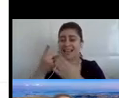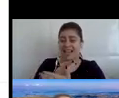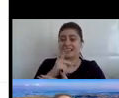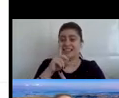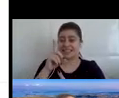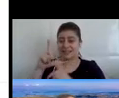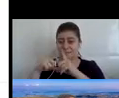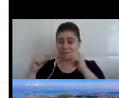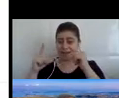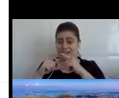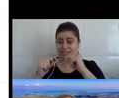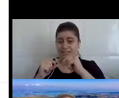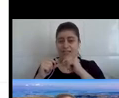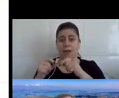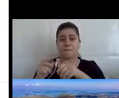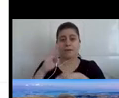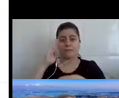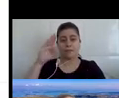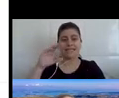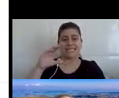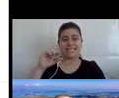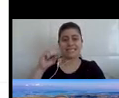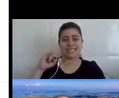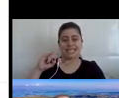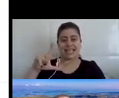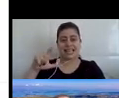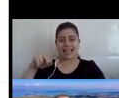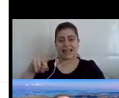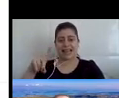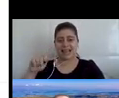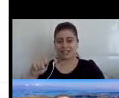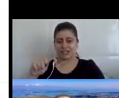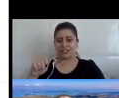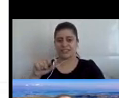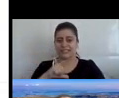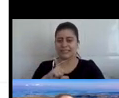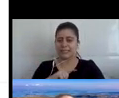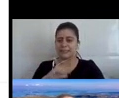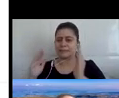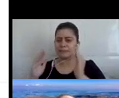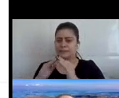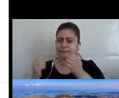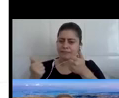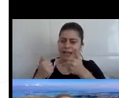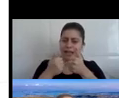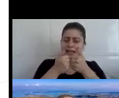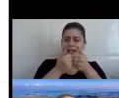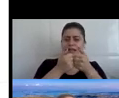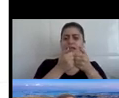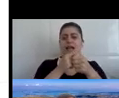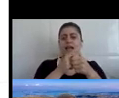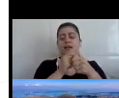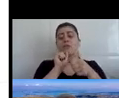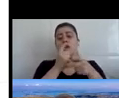é uma região onde tem uma alta quantidade dessas ocupações, ela tem uma proximidade com uma área de produção ecológica, agroecológica, que